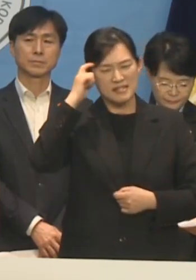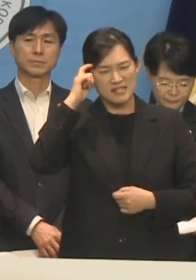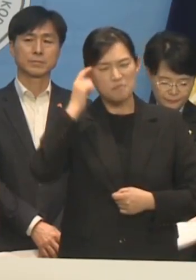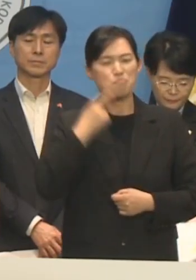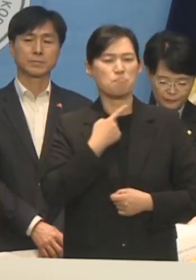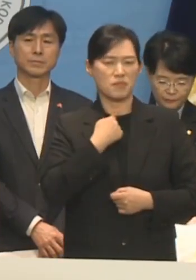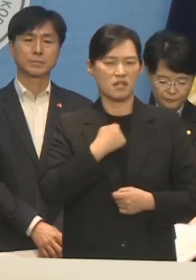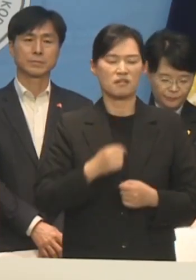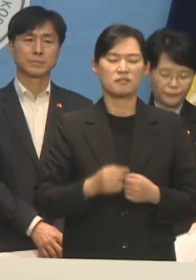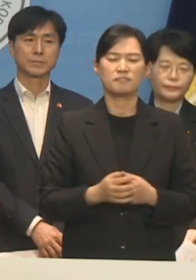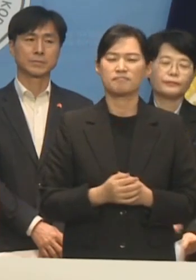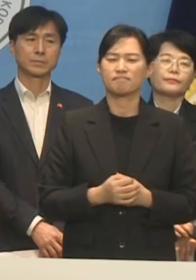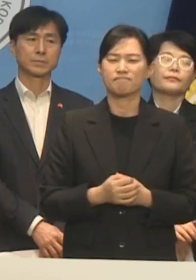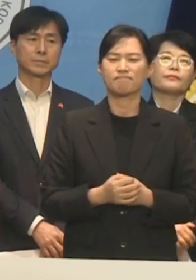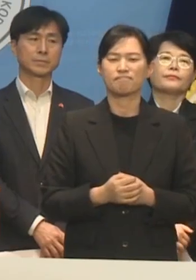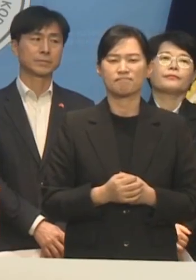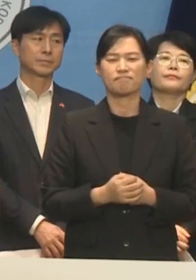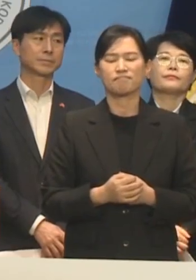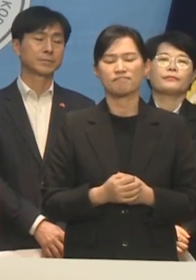예측했었습니다.